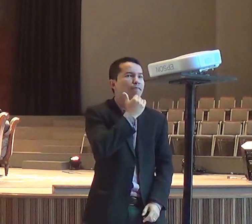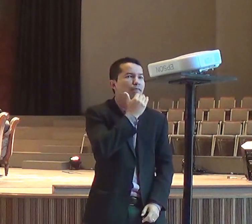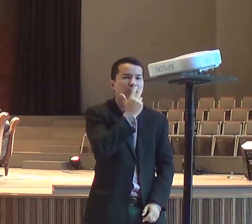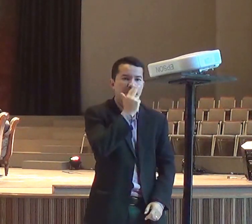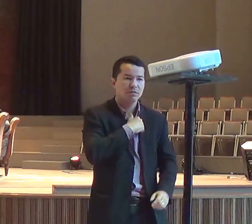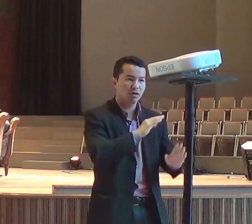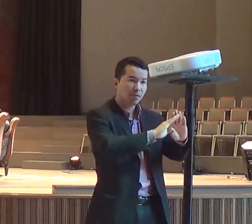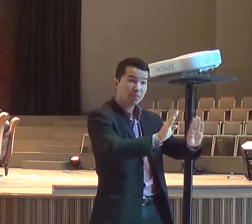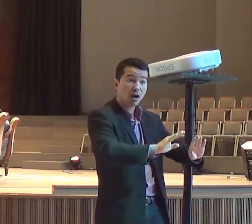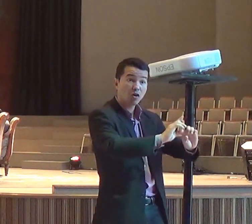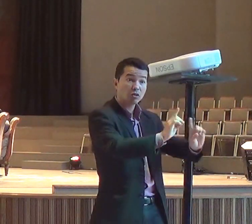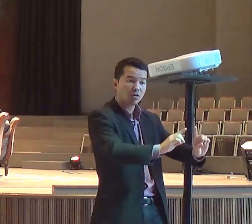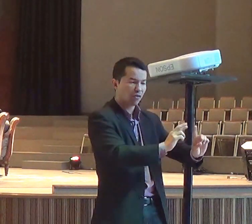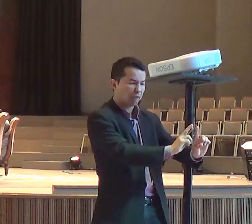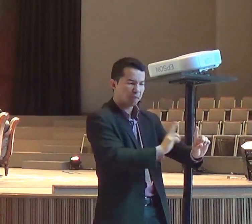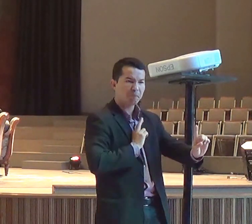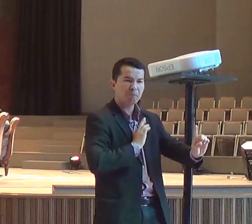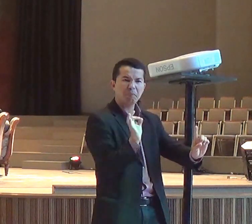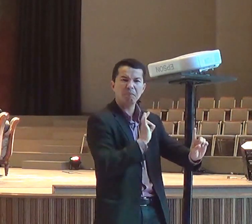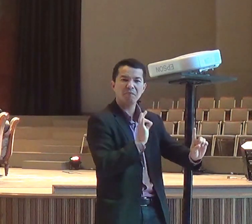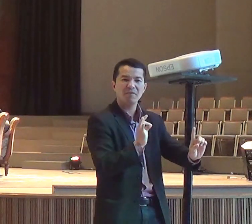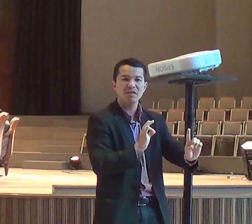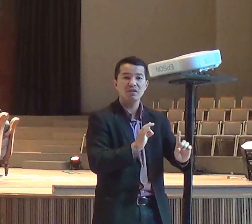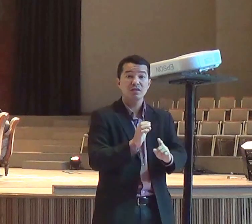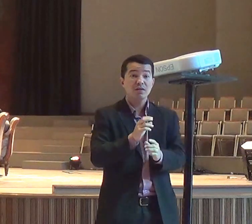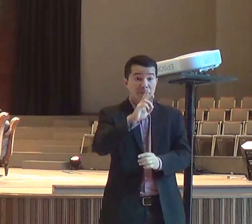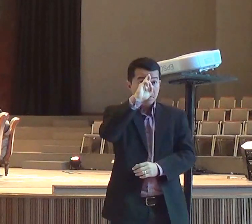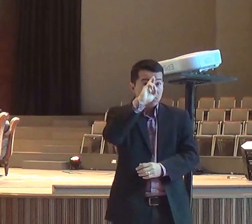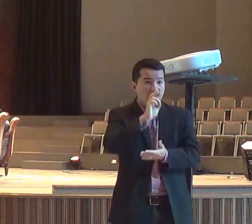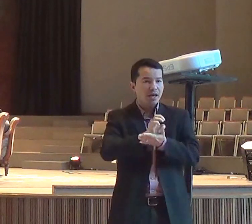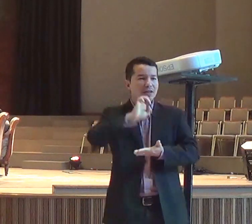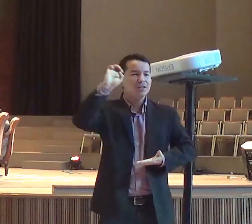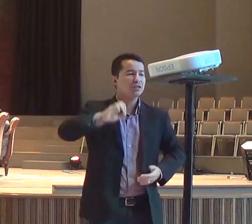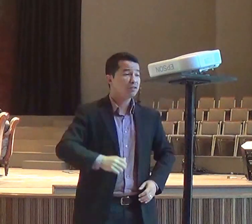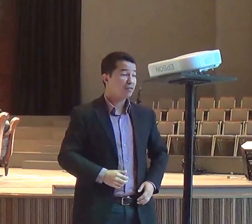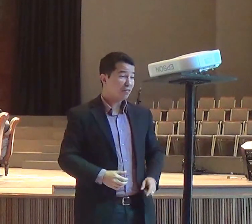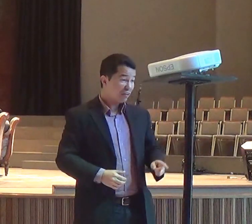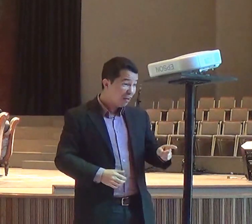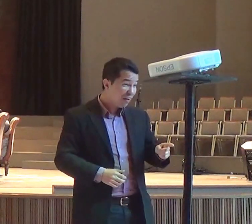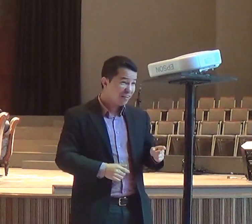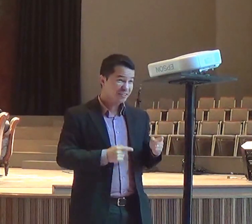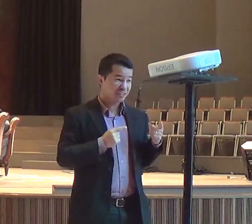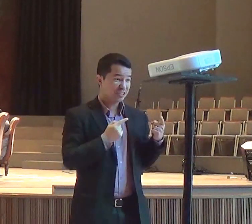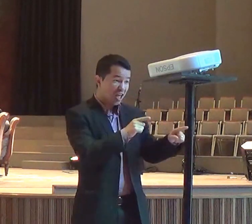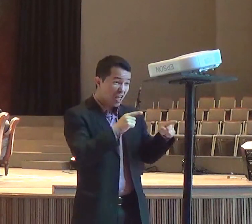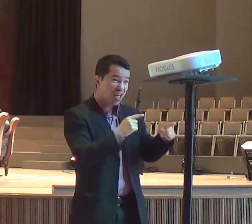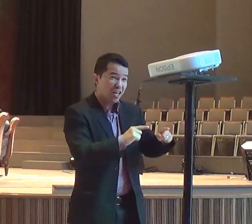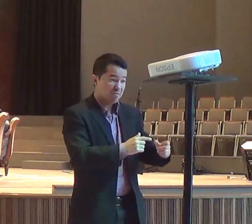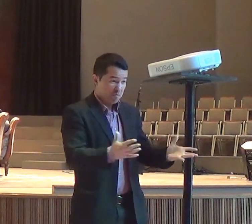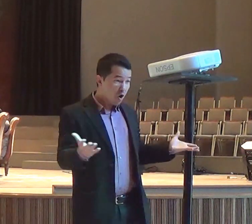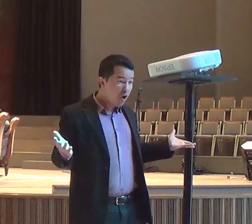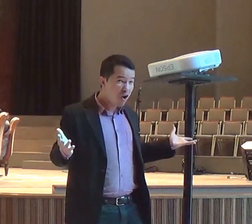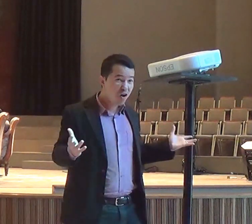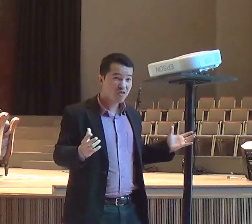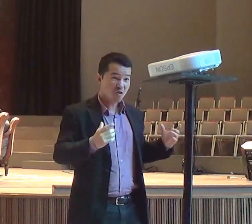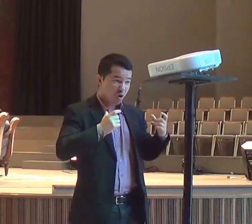E ao meio dia, Elias começou a zombar deles, gritem mais alto, dizia, já que ele é um Deus, quem